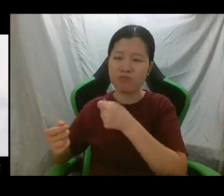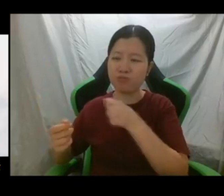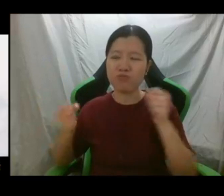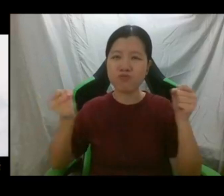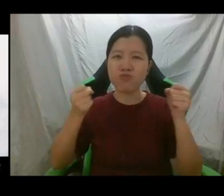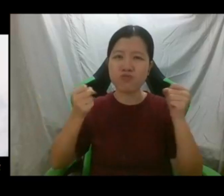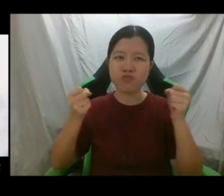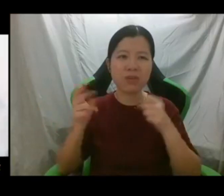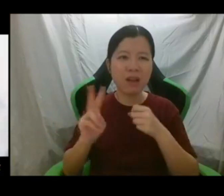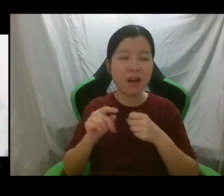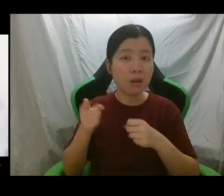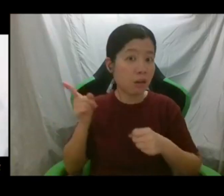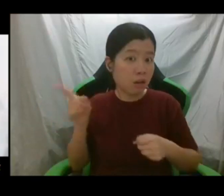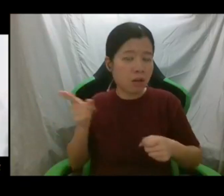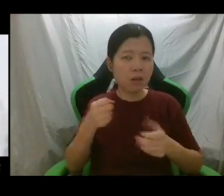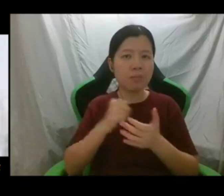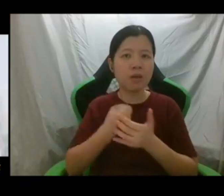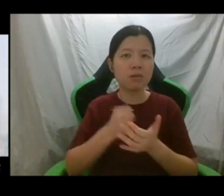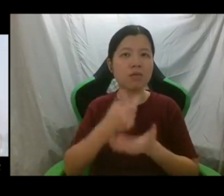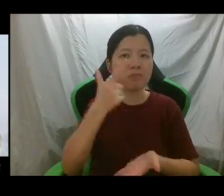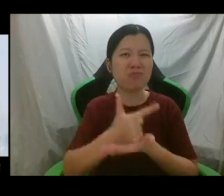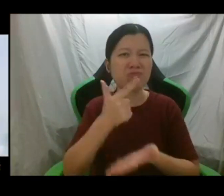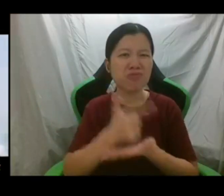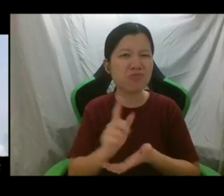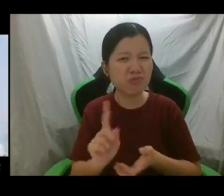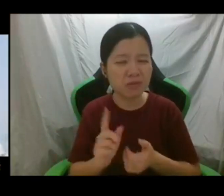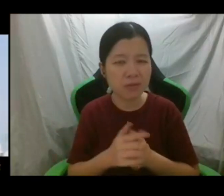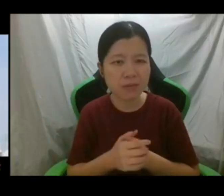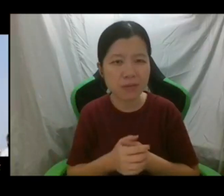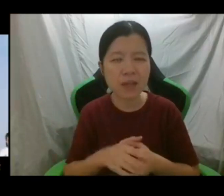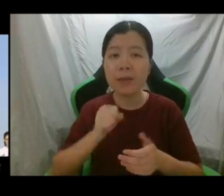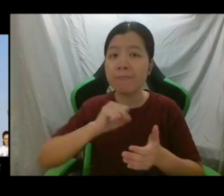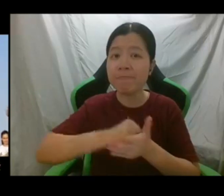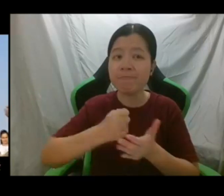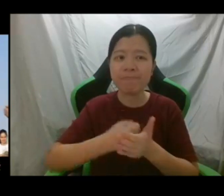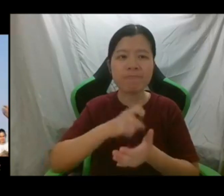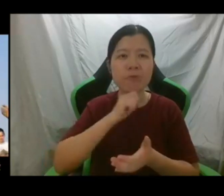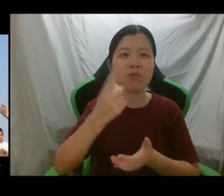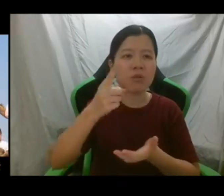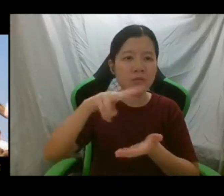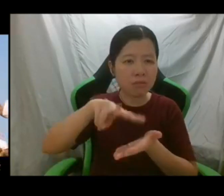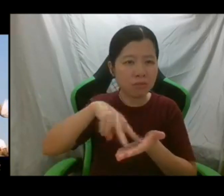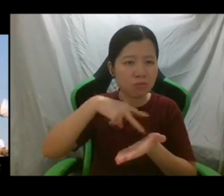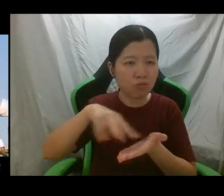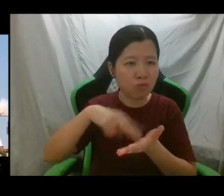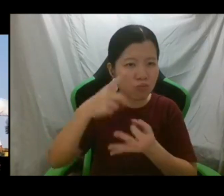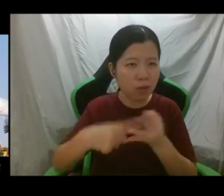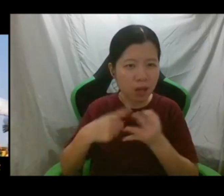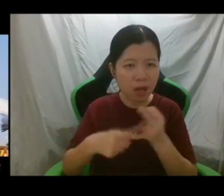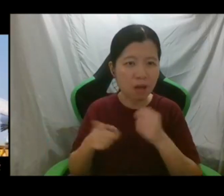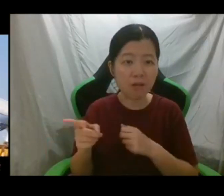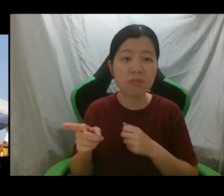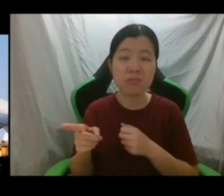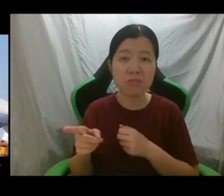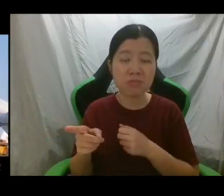㗎，因為巴西有一種舞蹈叫做卡波耶拉，又